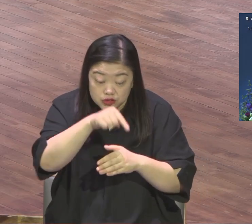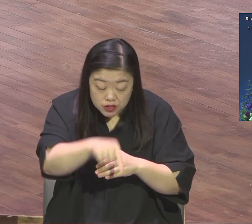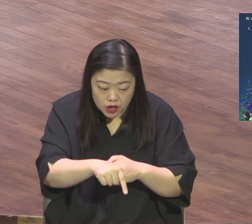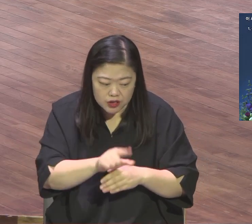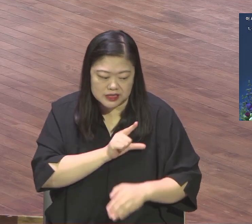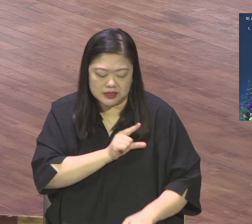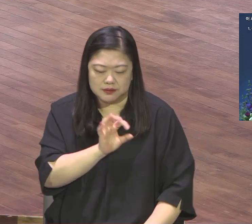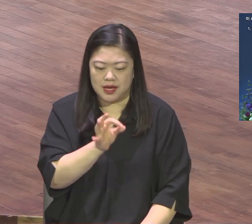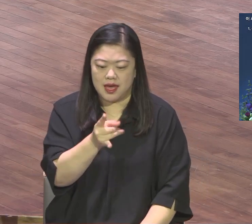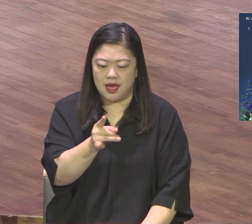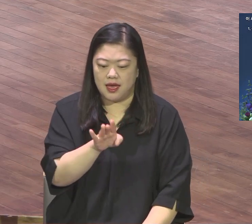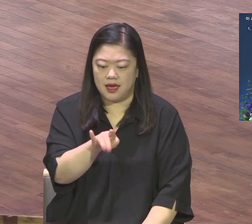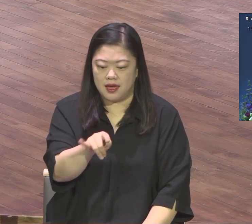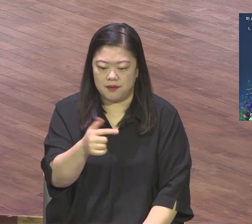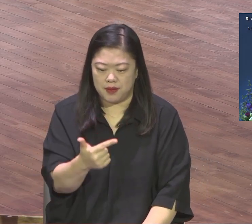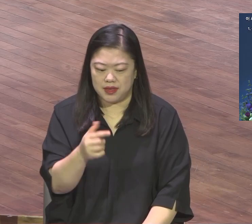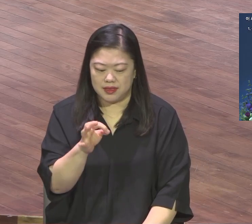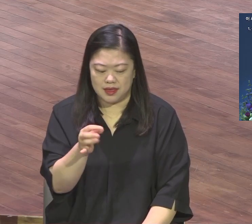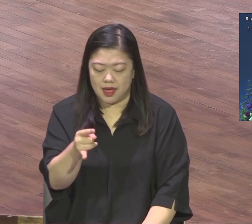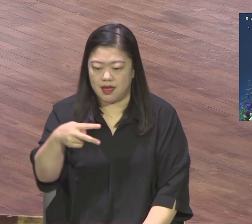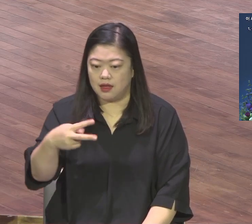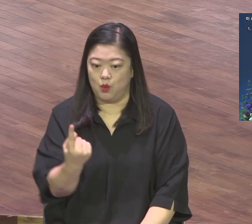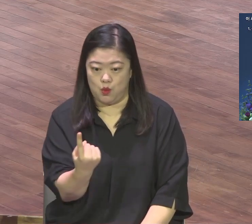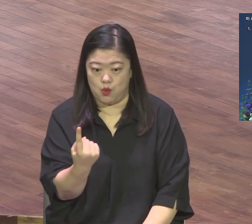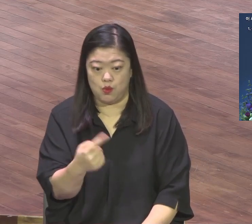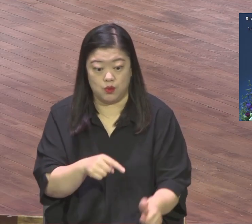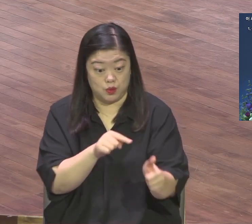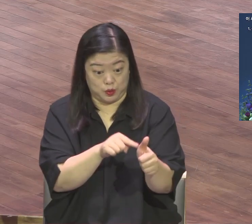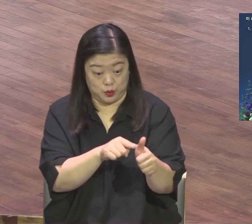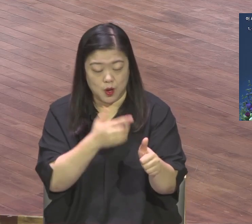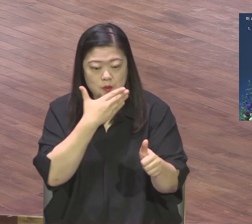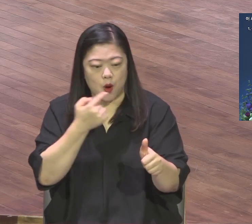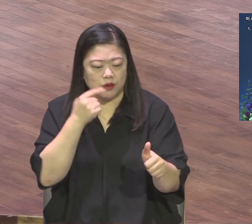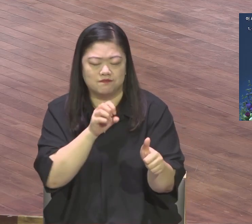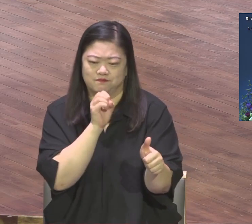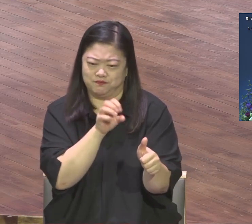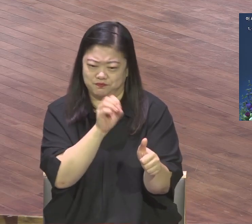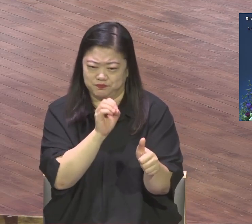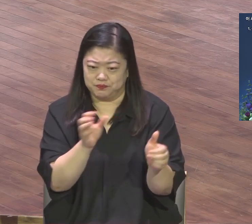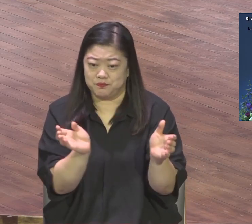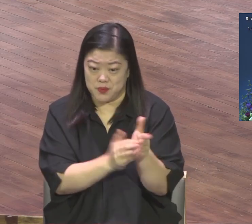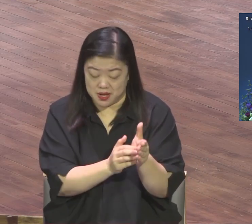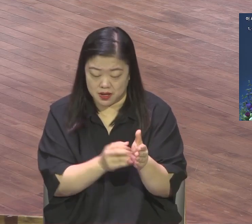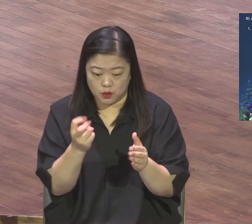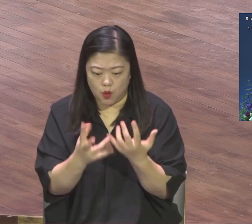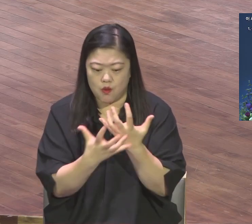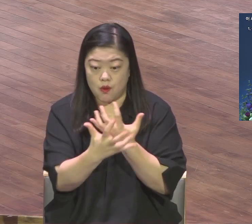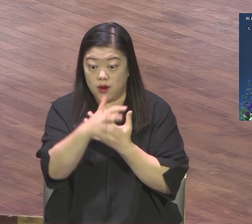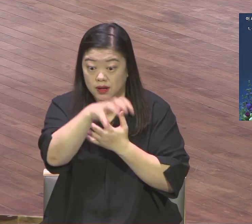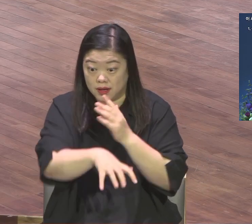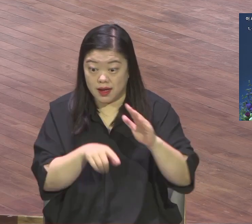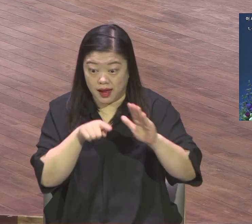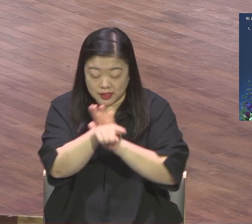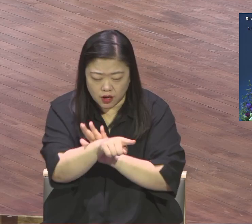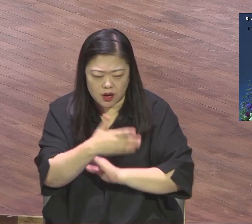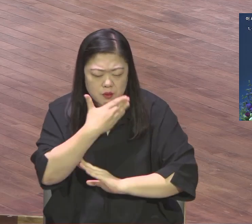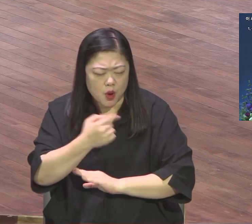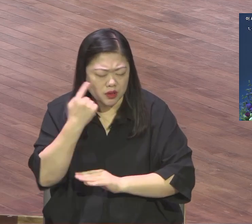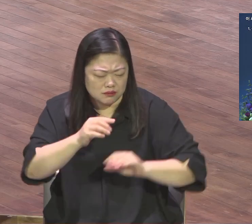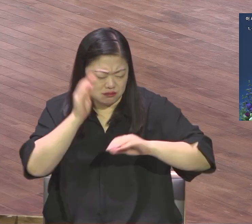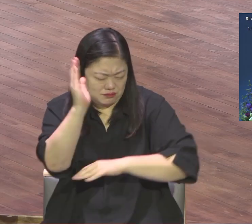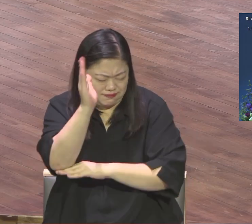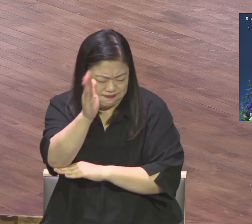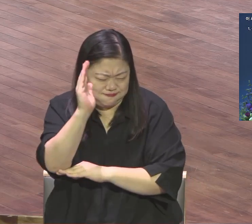바울은 이 일이 있은 후에 에베소에 있던 유대인들의 회당에 들어가서 석 달 동안 담대하게 하나님의 나라에